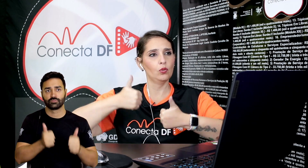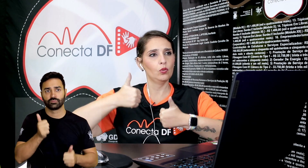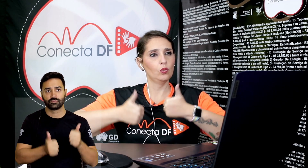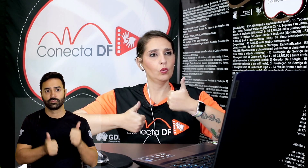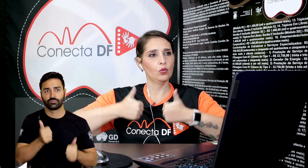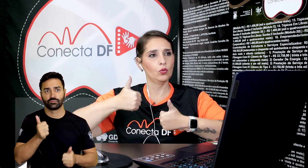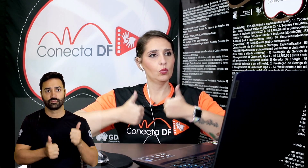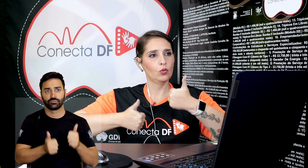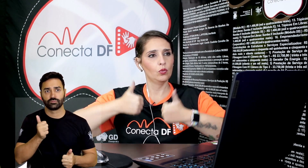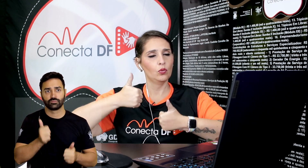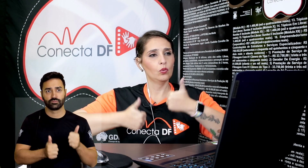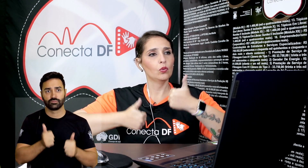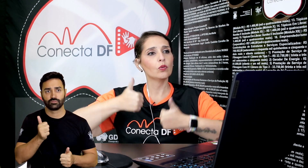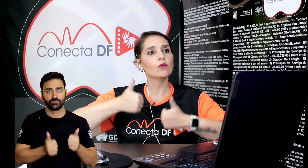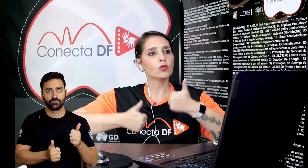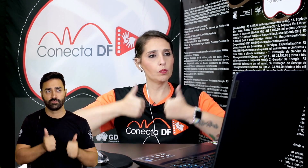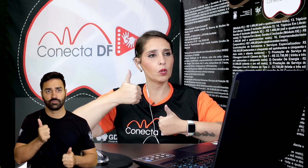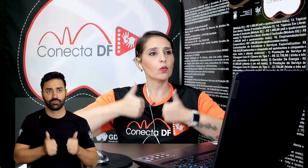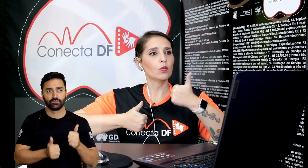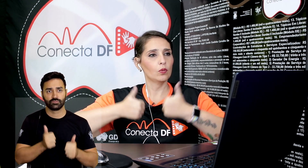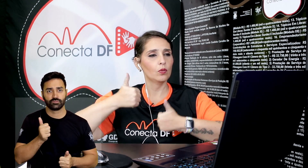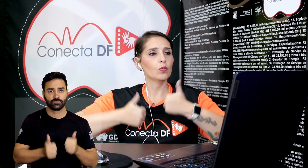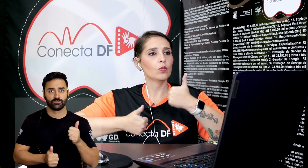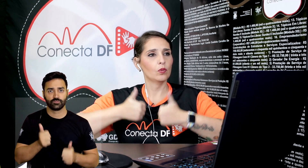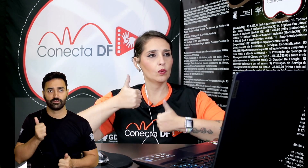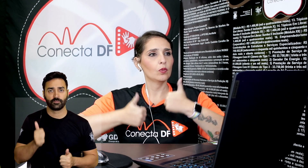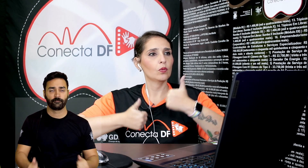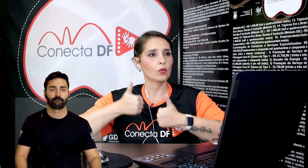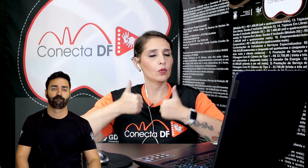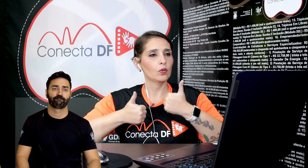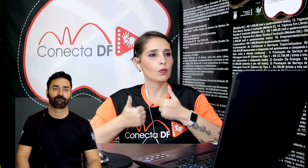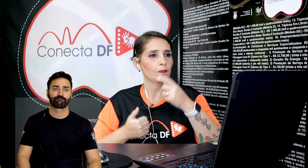Futebol. É aquilo. Futebol.